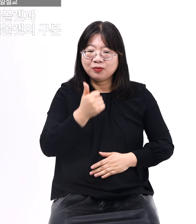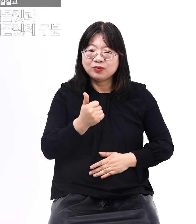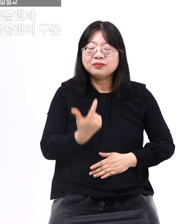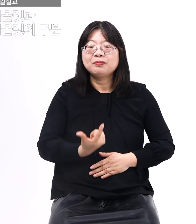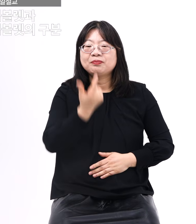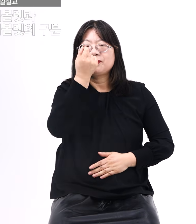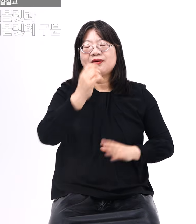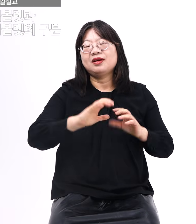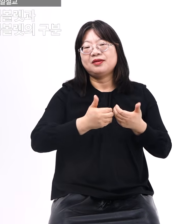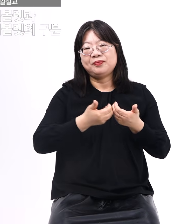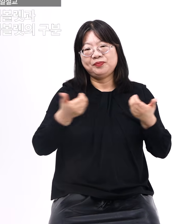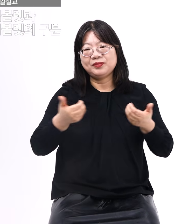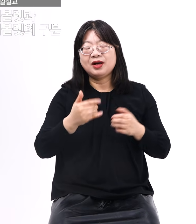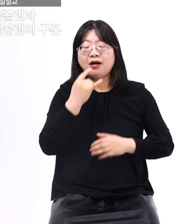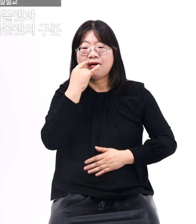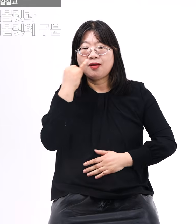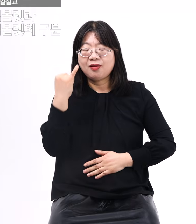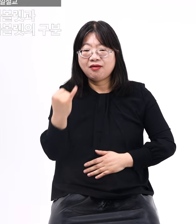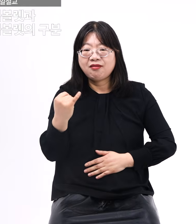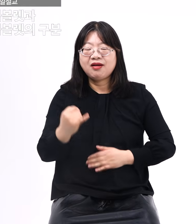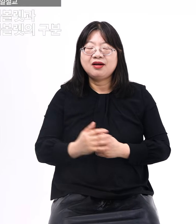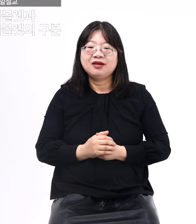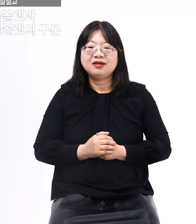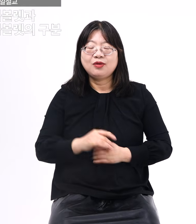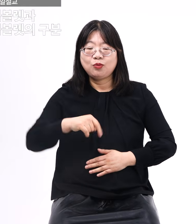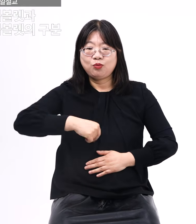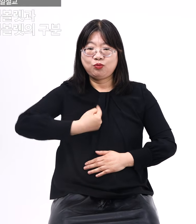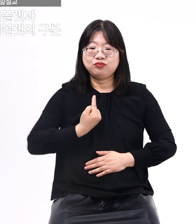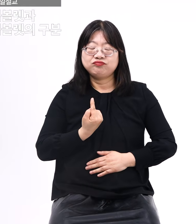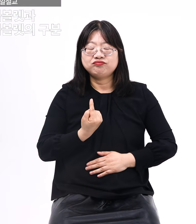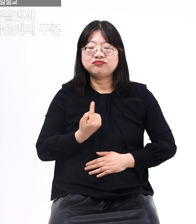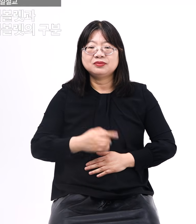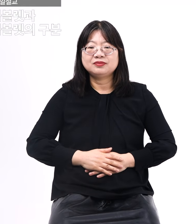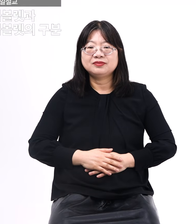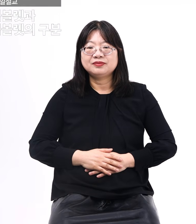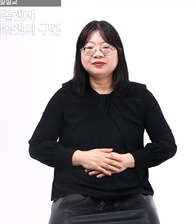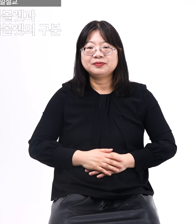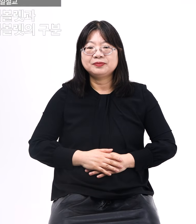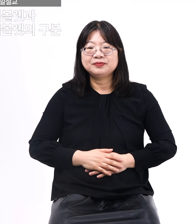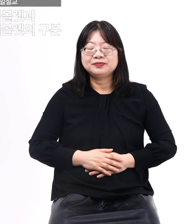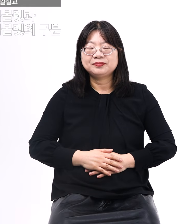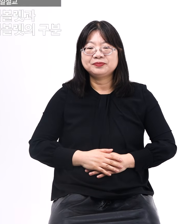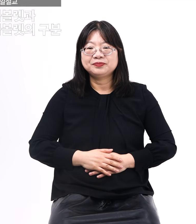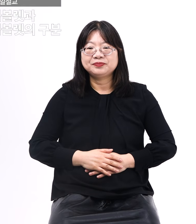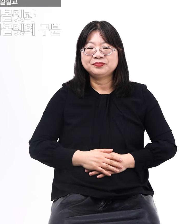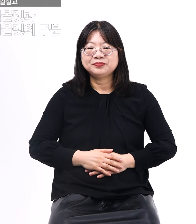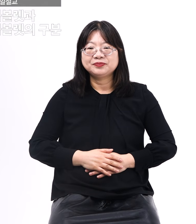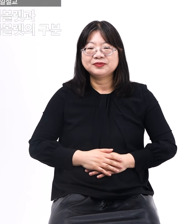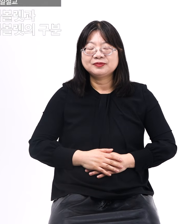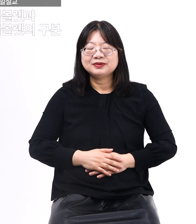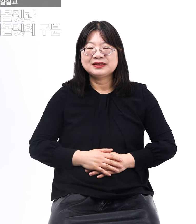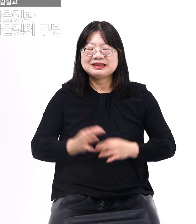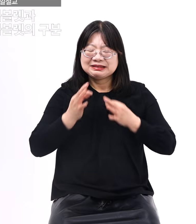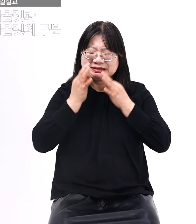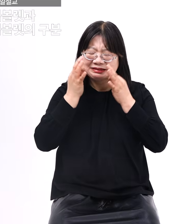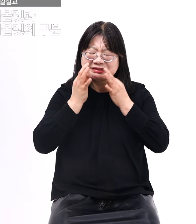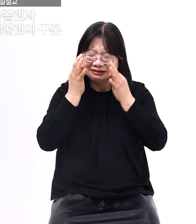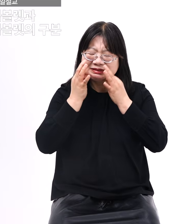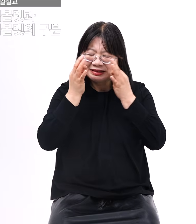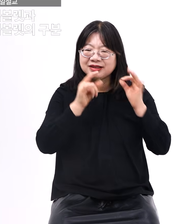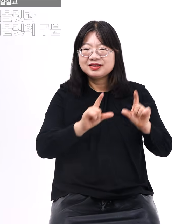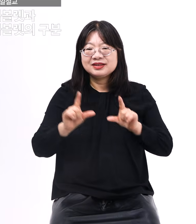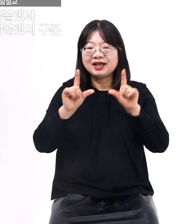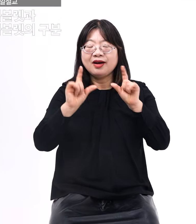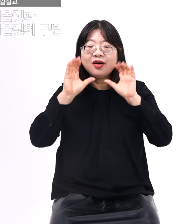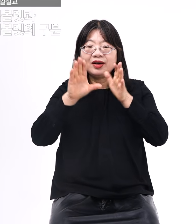돌아가시고 어머니가 혼자 처절하게 살아내시면서 어릴